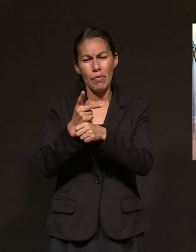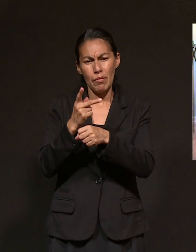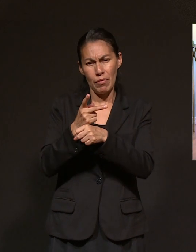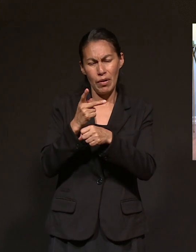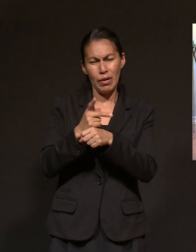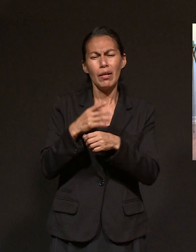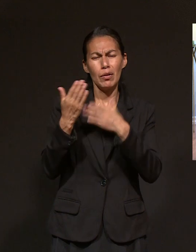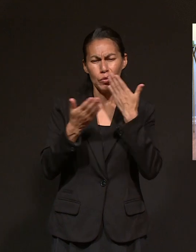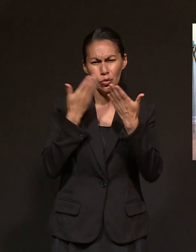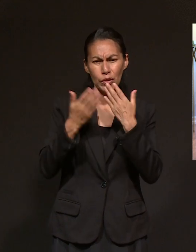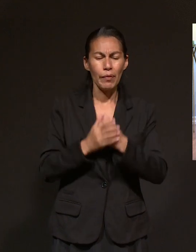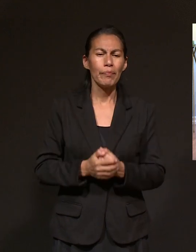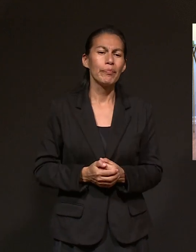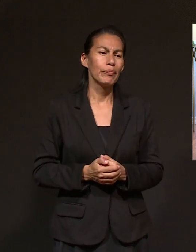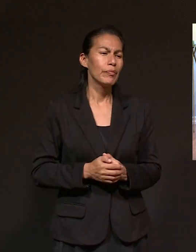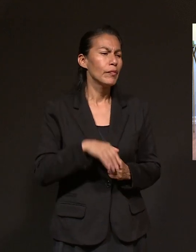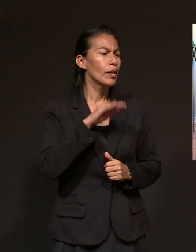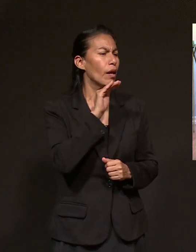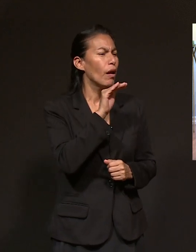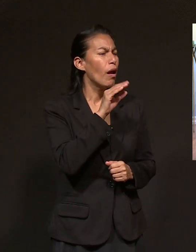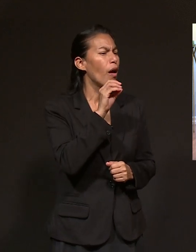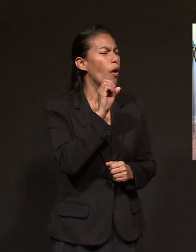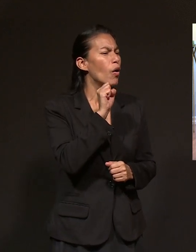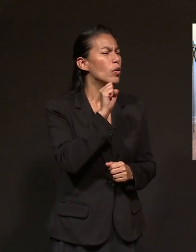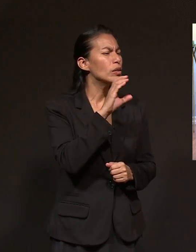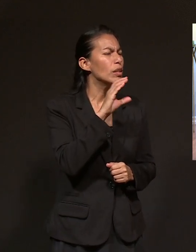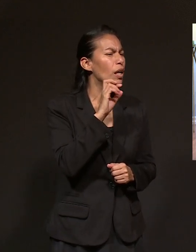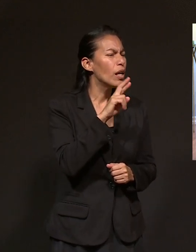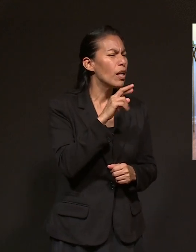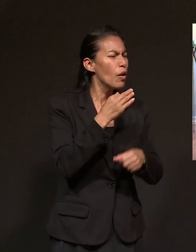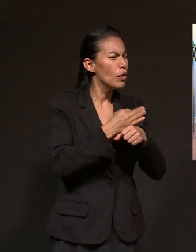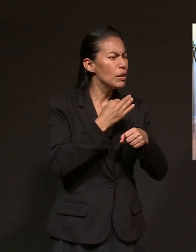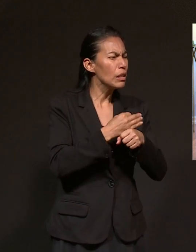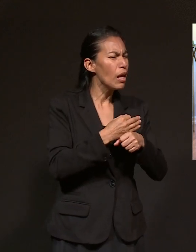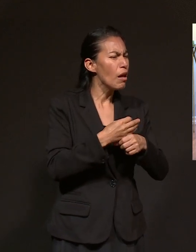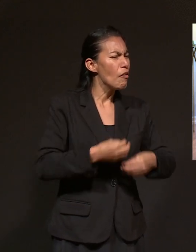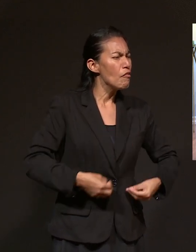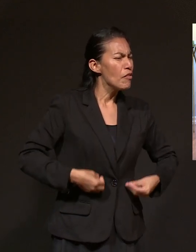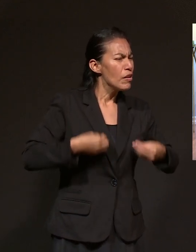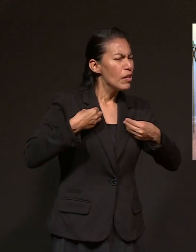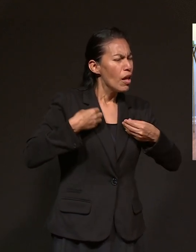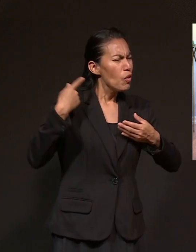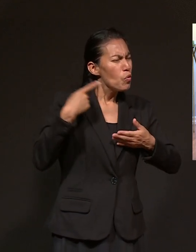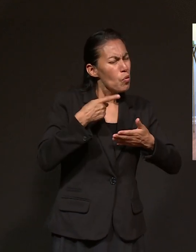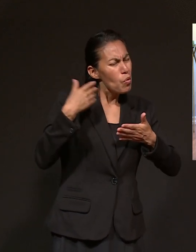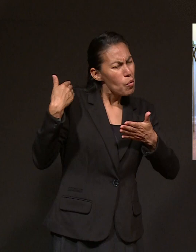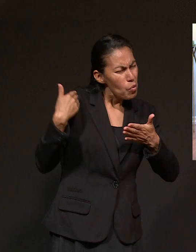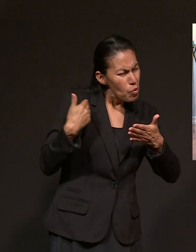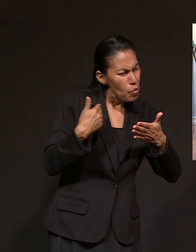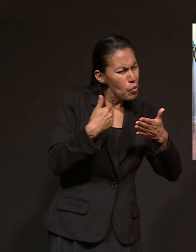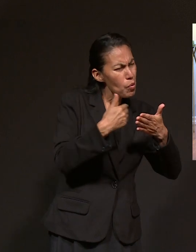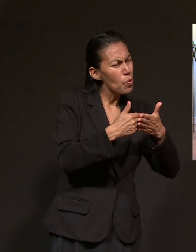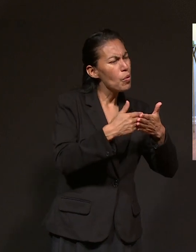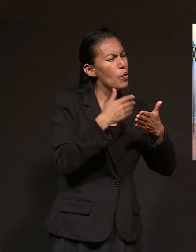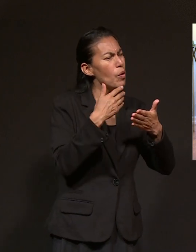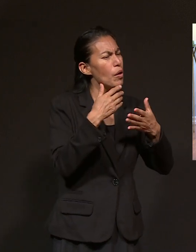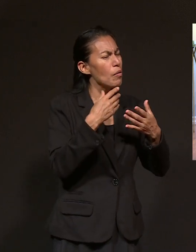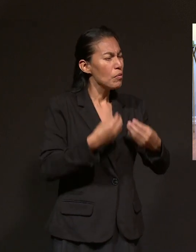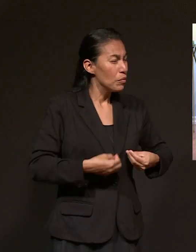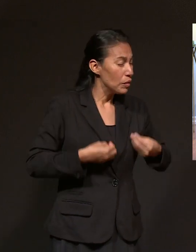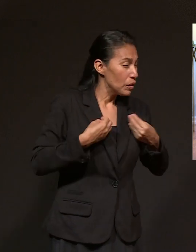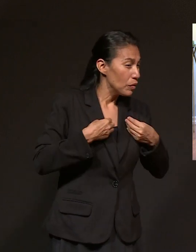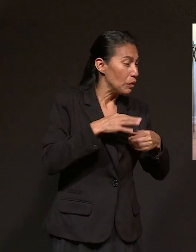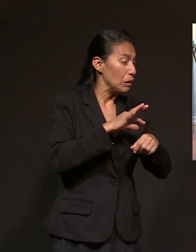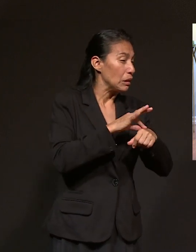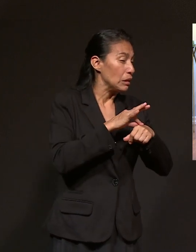has vivido con Dios en oración y con tu familia, ¿qué lección espiritual puedes compartir